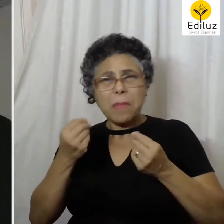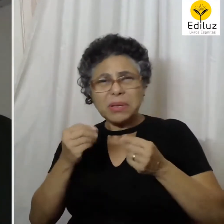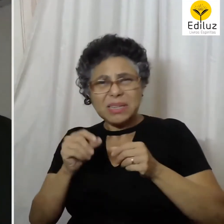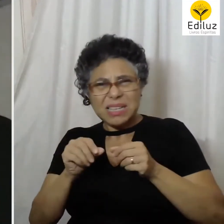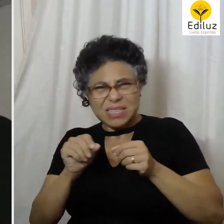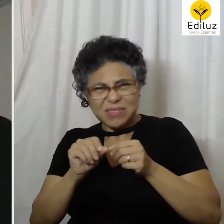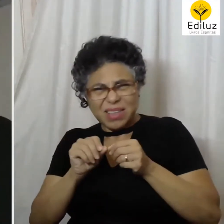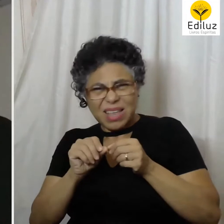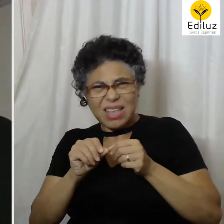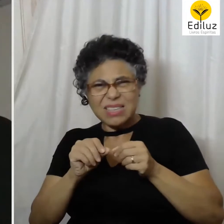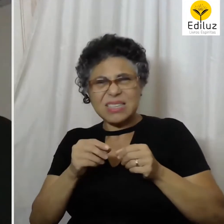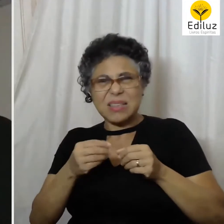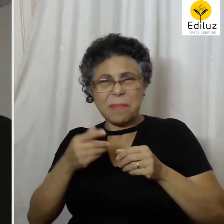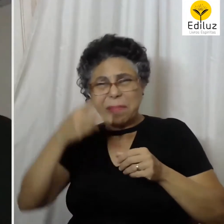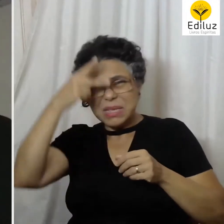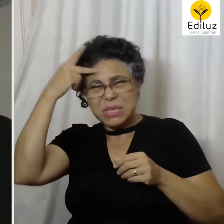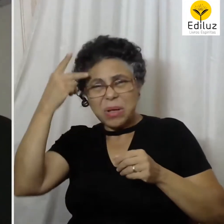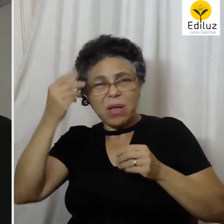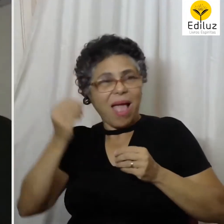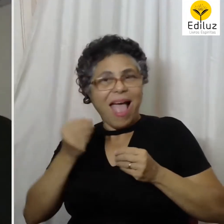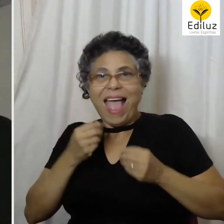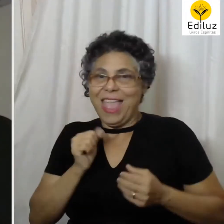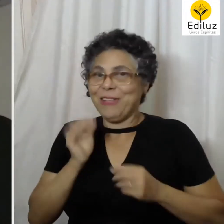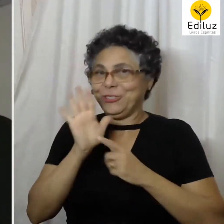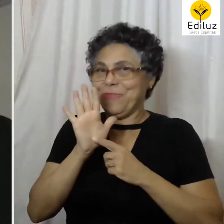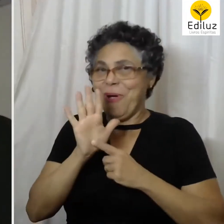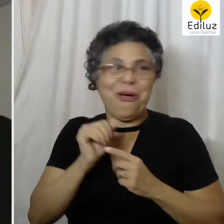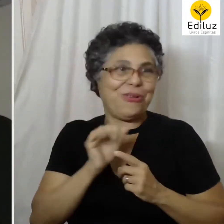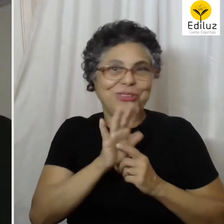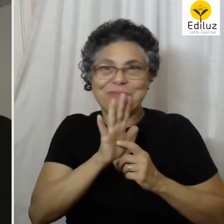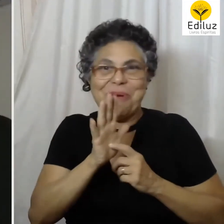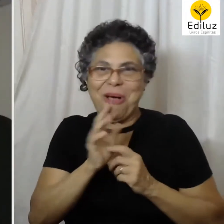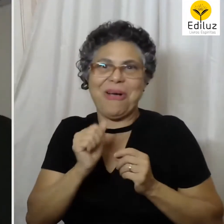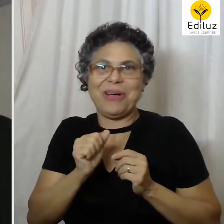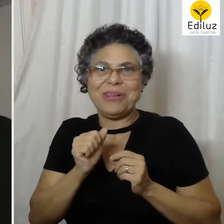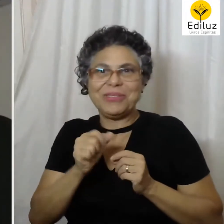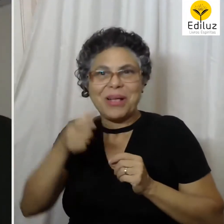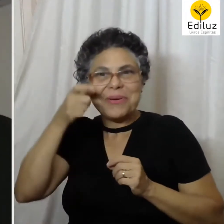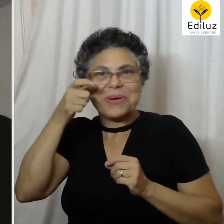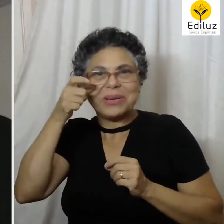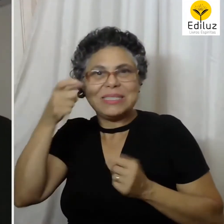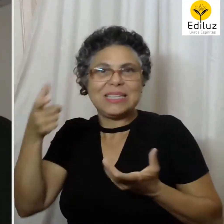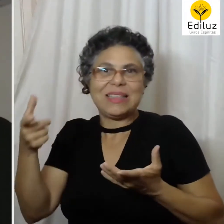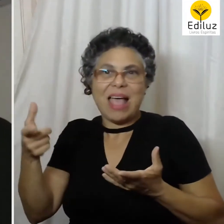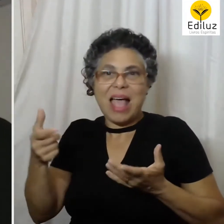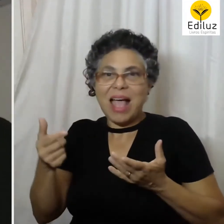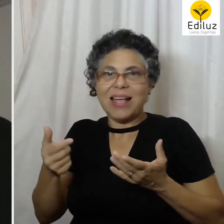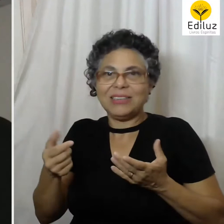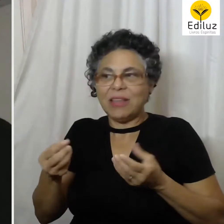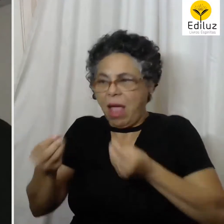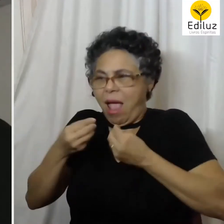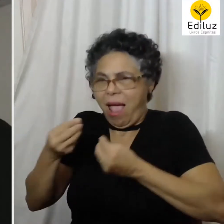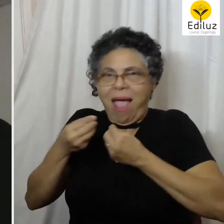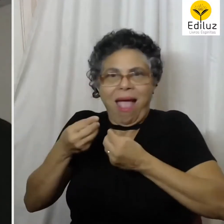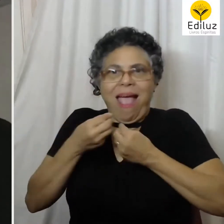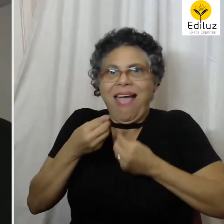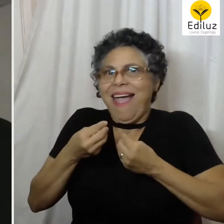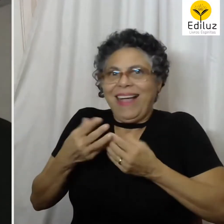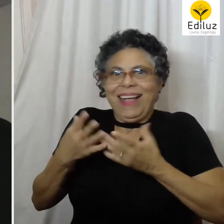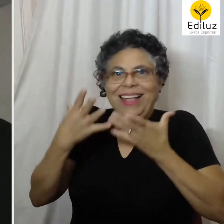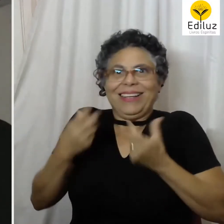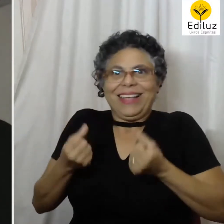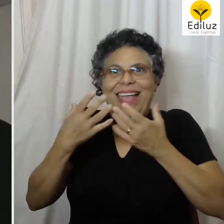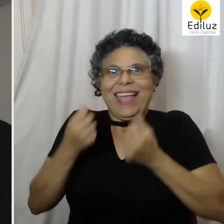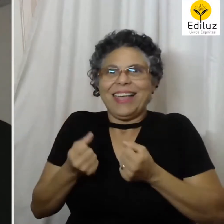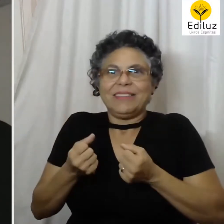vendidos nas esquinas e que a curiosidade alimenta e abastece esse mercado,